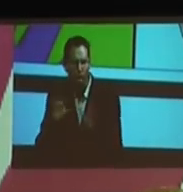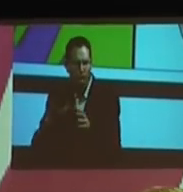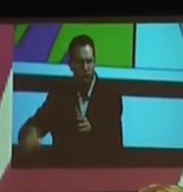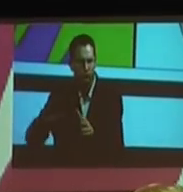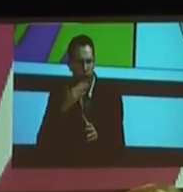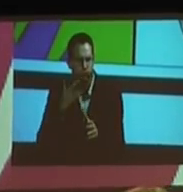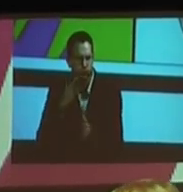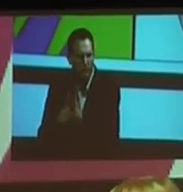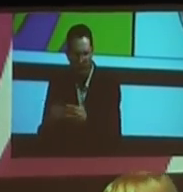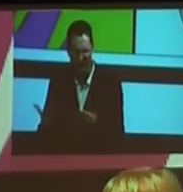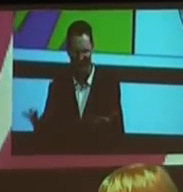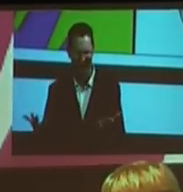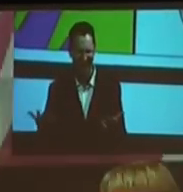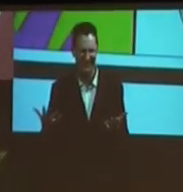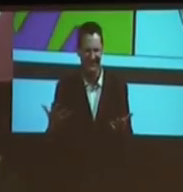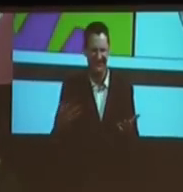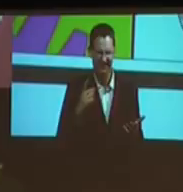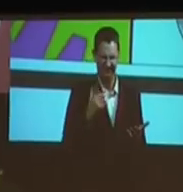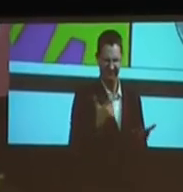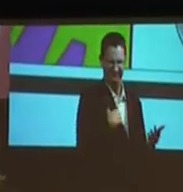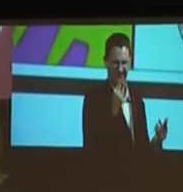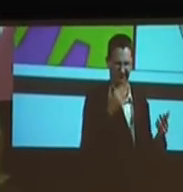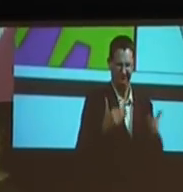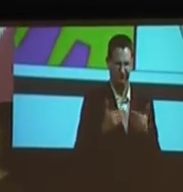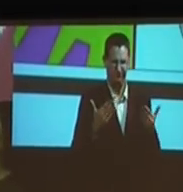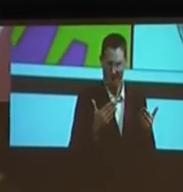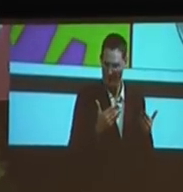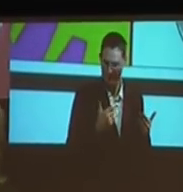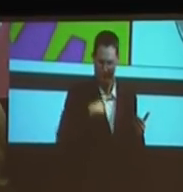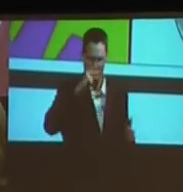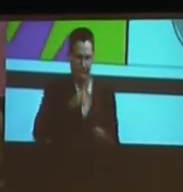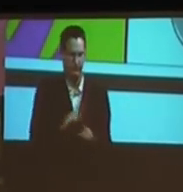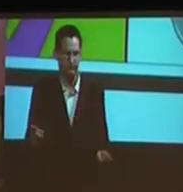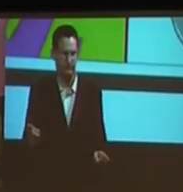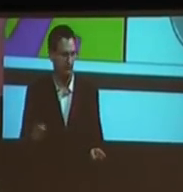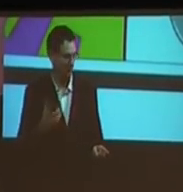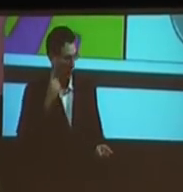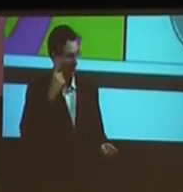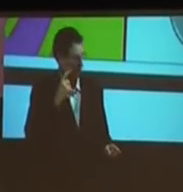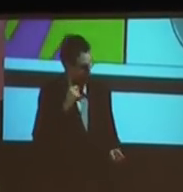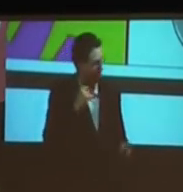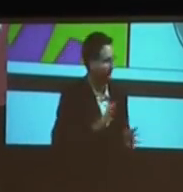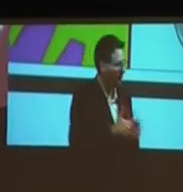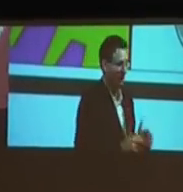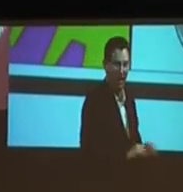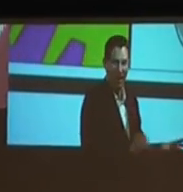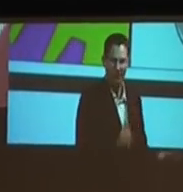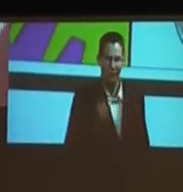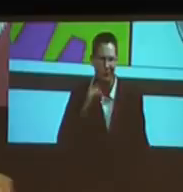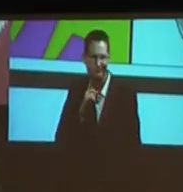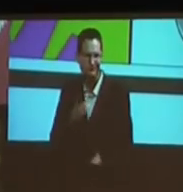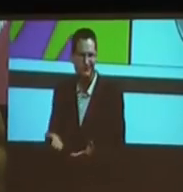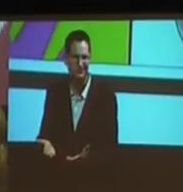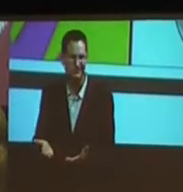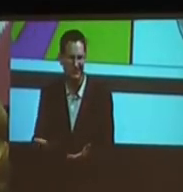Hörende viel mit Gebärdensprachung in Kontakt. Und für mich ist es komplett schizophren